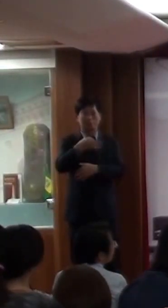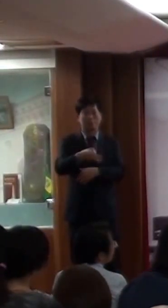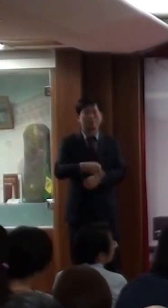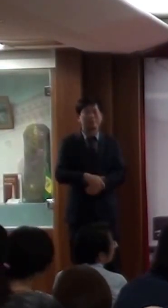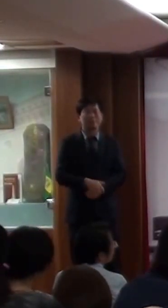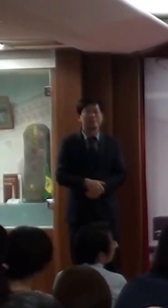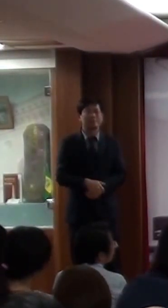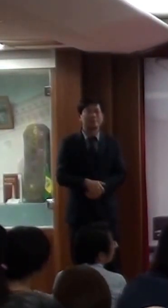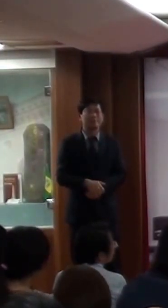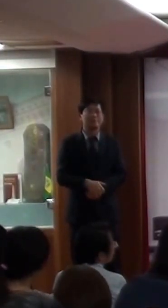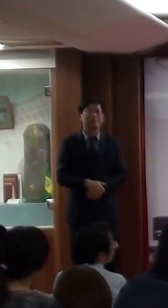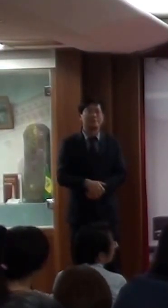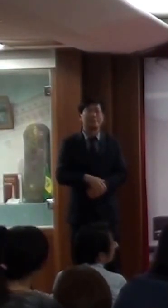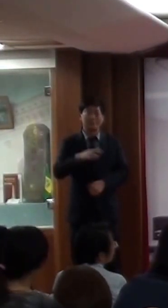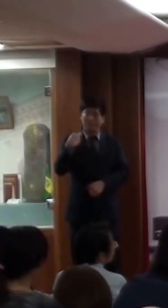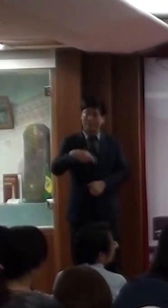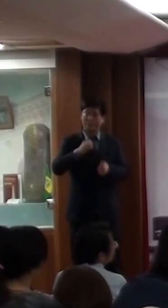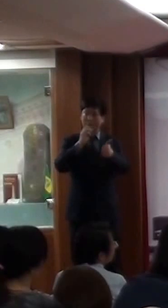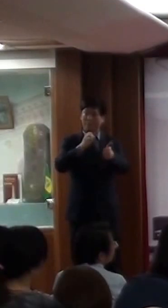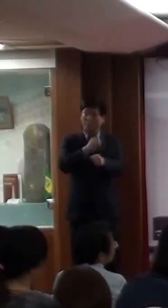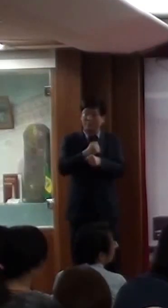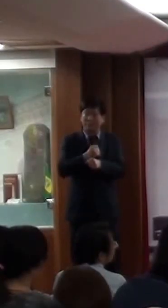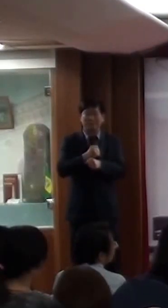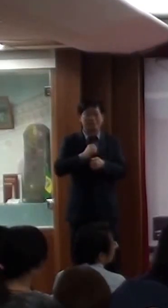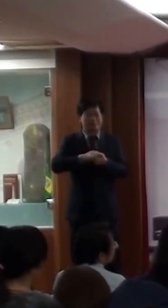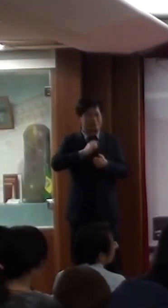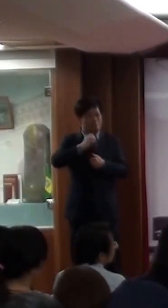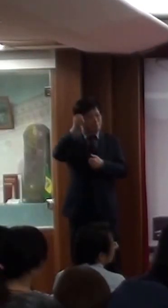房屋税啦。那么再次提醒大家，一定